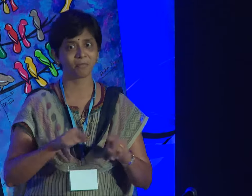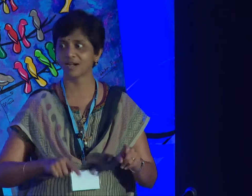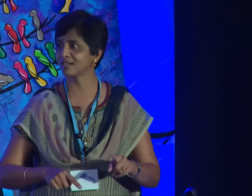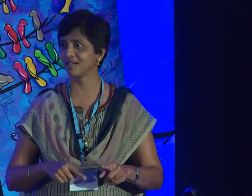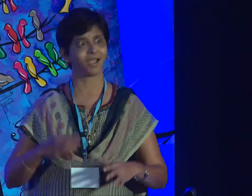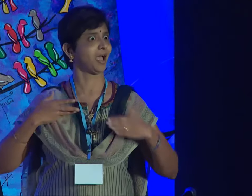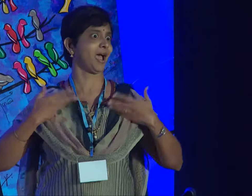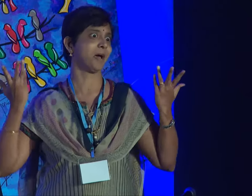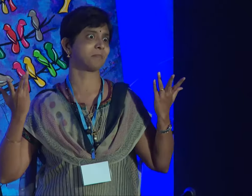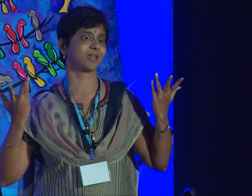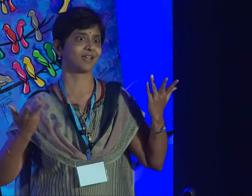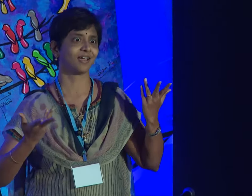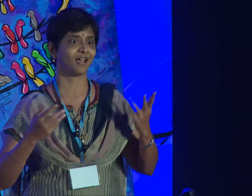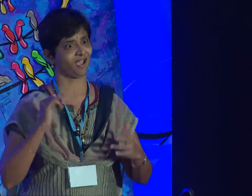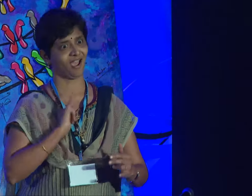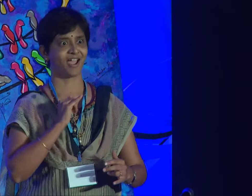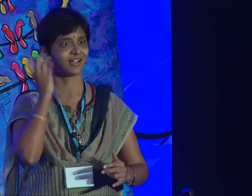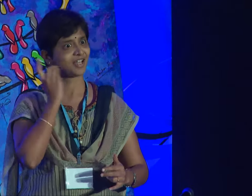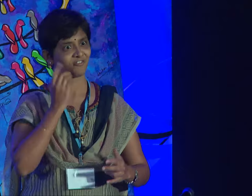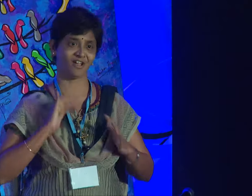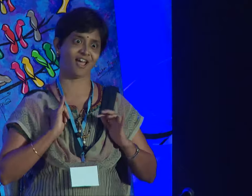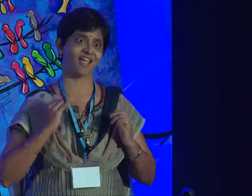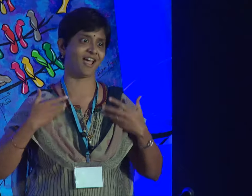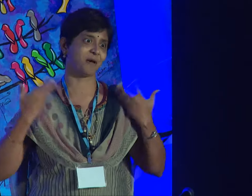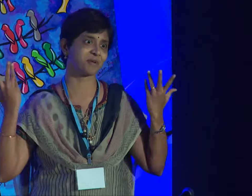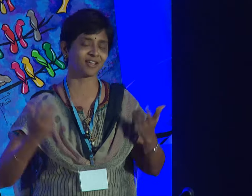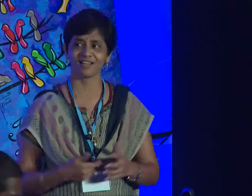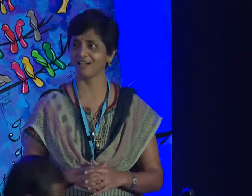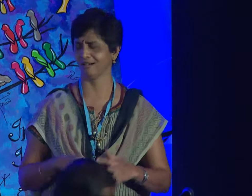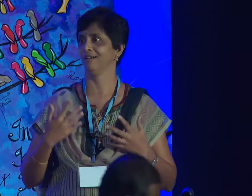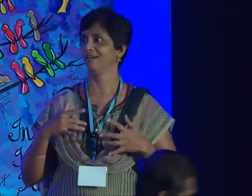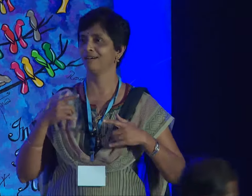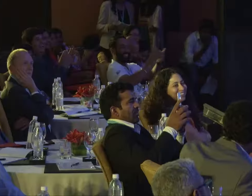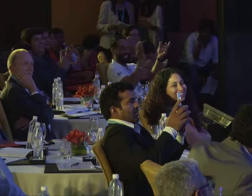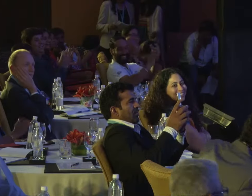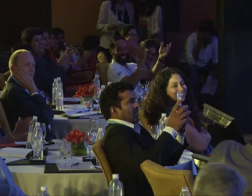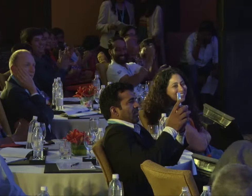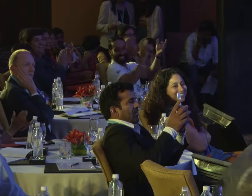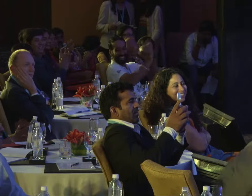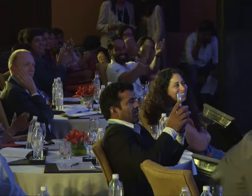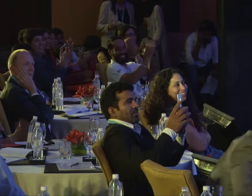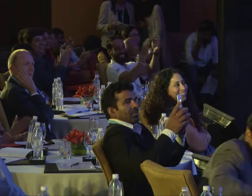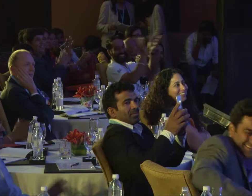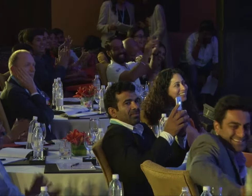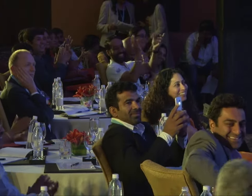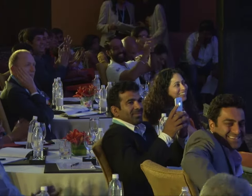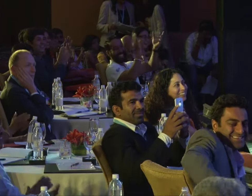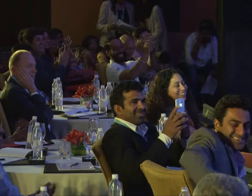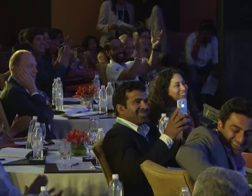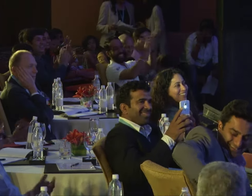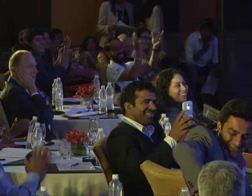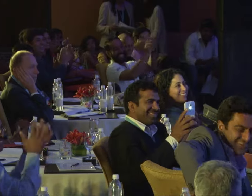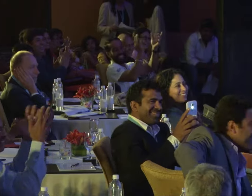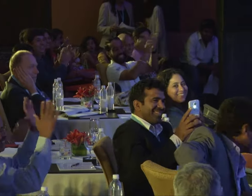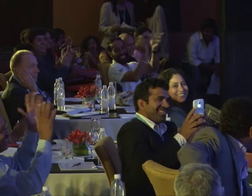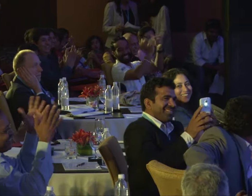बहुत खुश हूँ, क्योंकि जो बोलते हैं वो कितना बोलते हैं, जो सुनते हैं यार बोल के तो मैं थक जाता शायद इतना सुन के।